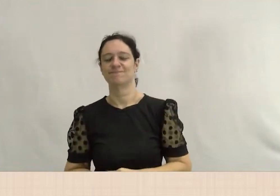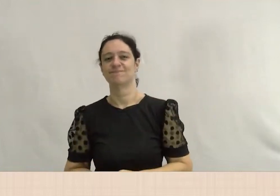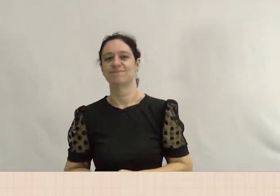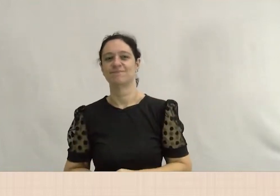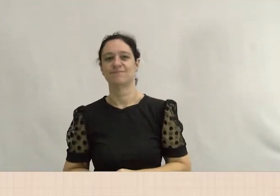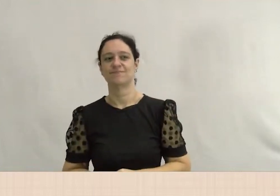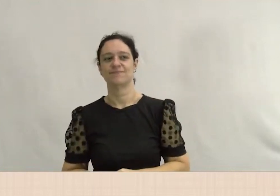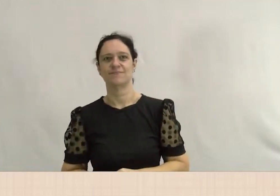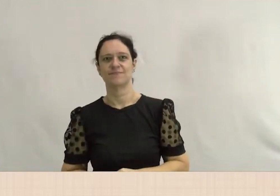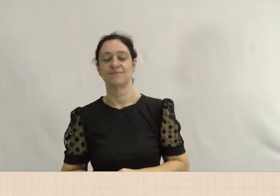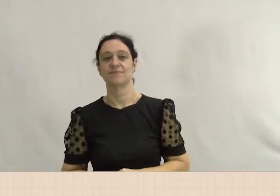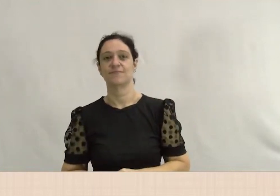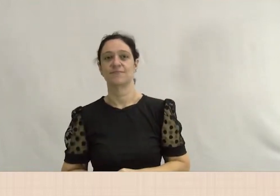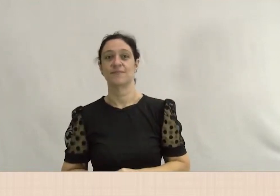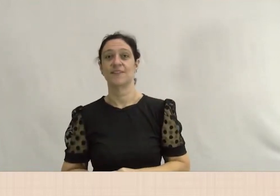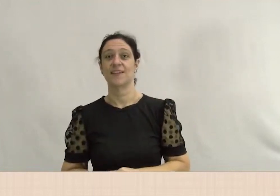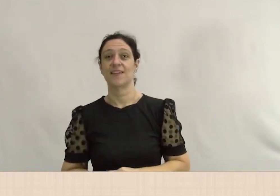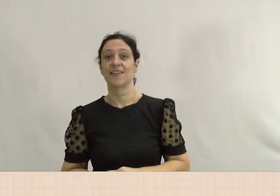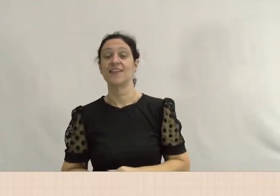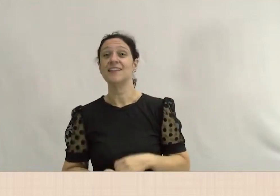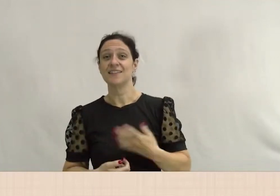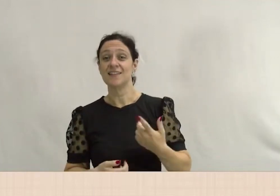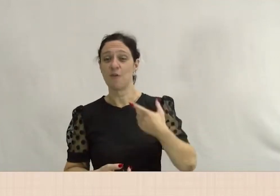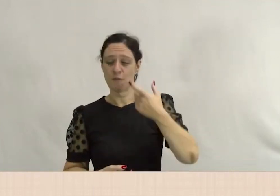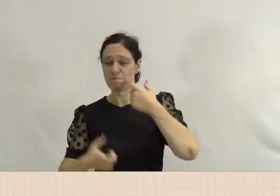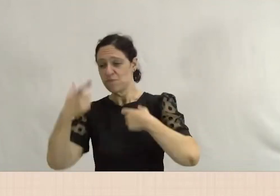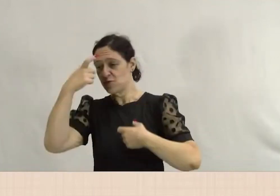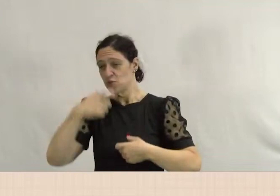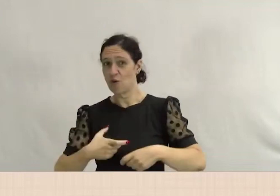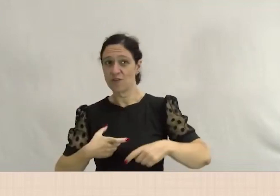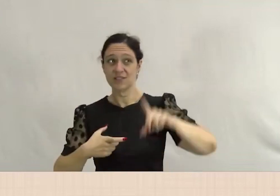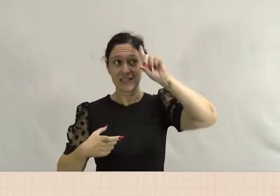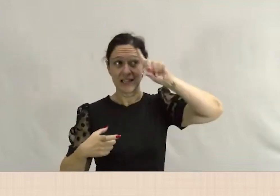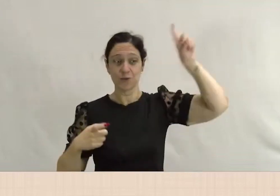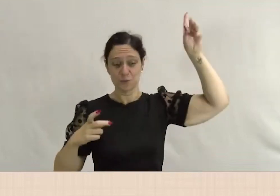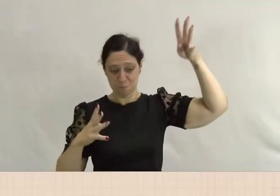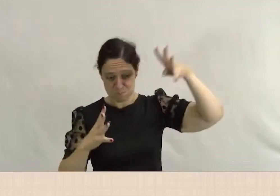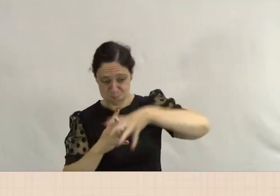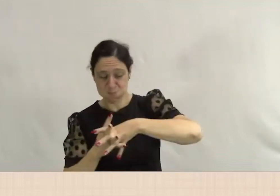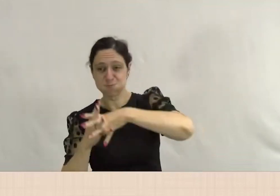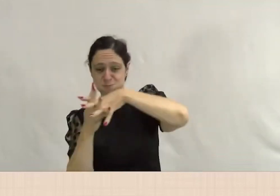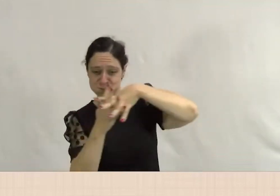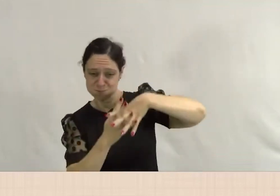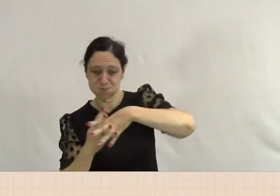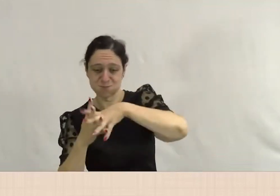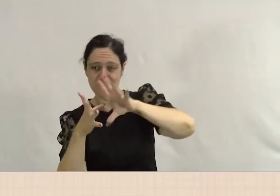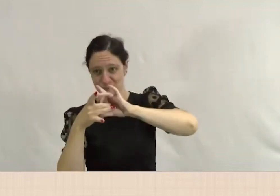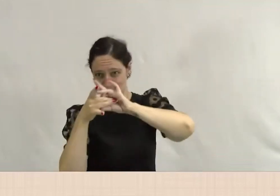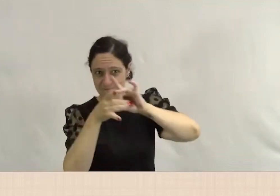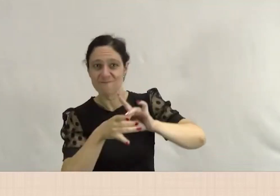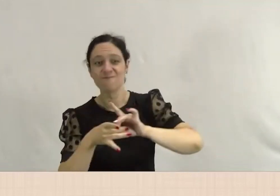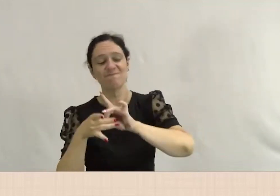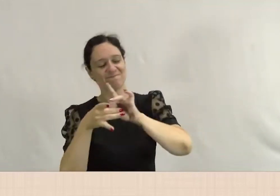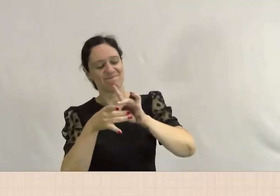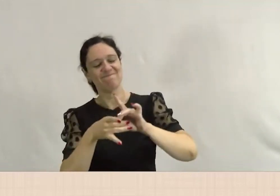Deus já teceu tanto, entrelaçou tanto conosco. O amor de Deus foi aperfeiçoado por nós,